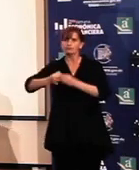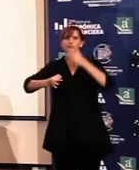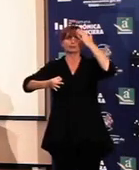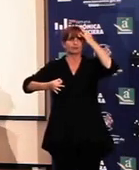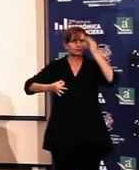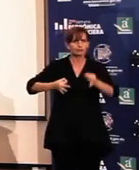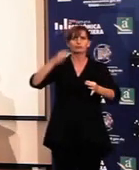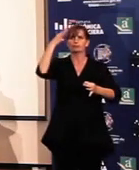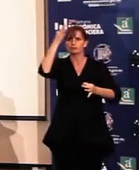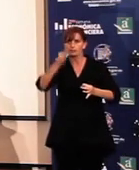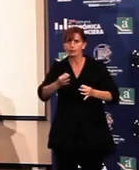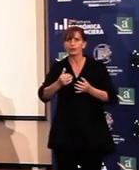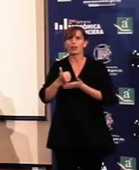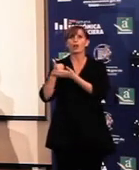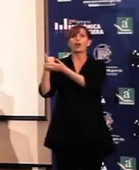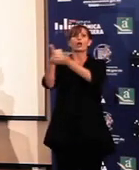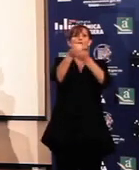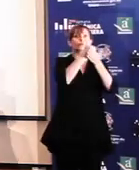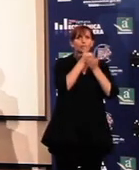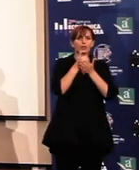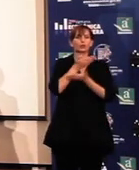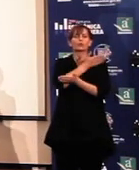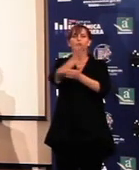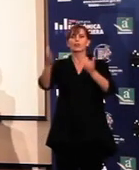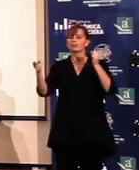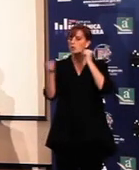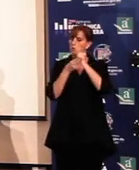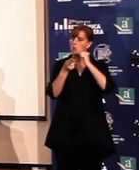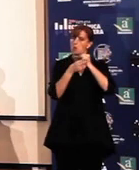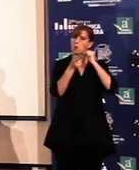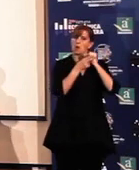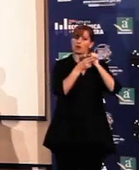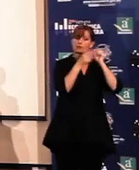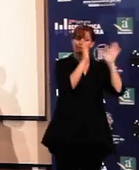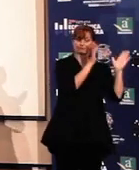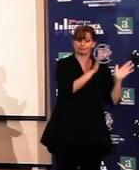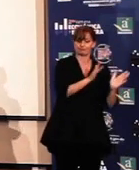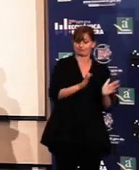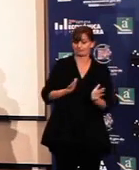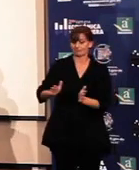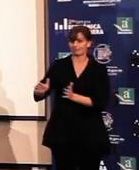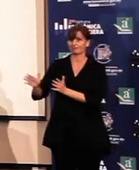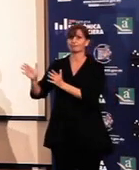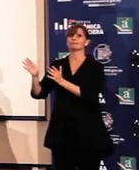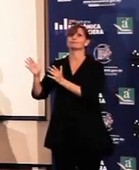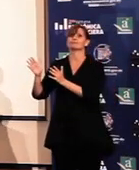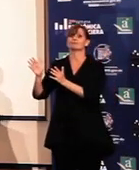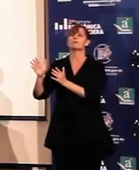preparar un presupuesto como elaborar un plan de ahorro y siendo organizado organizada y